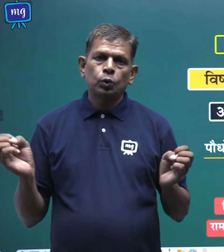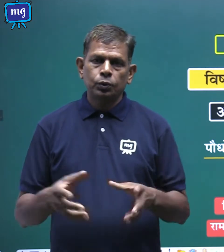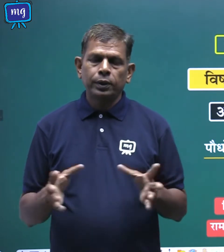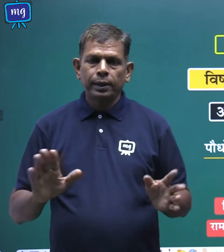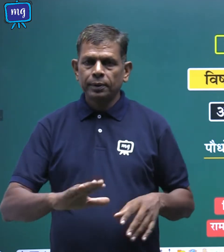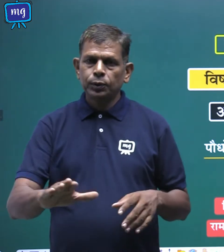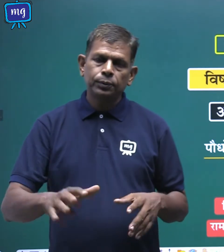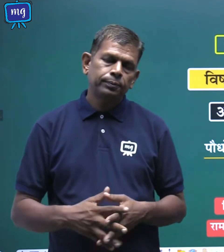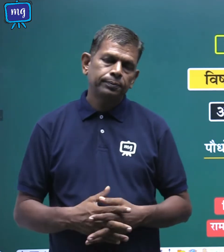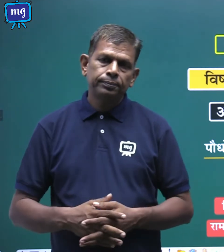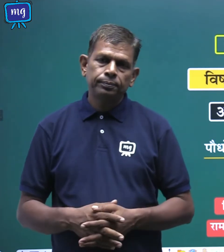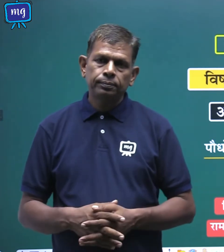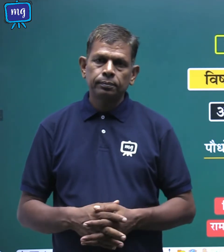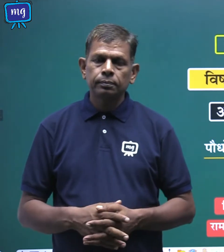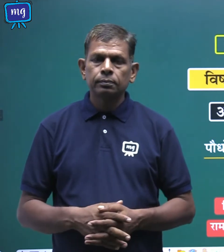बच्चों।